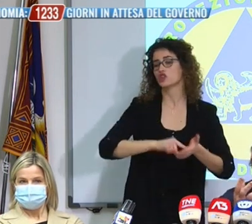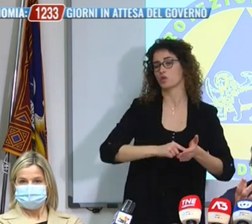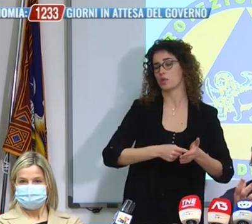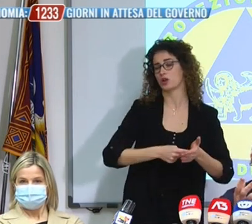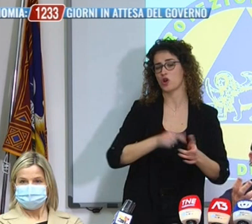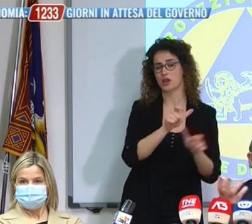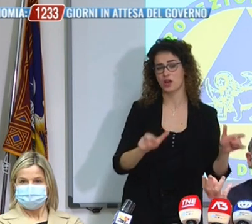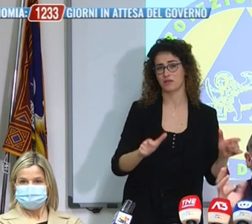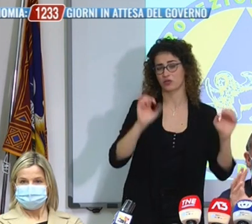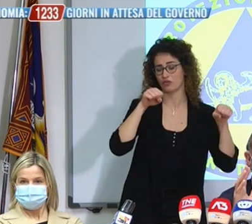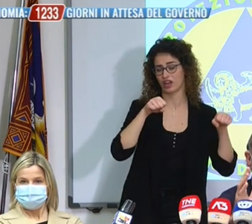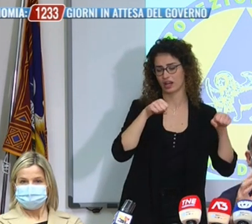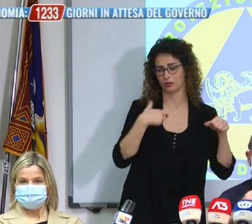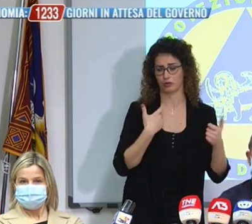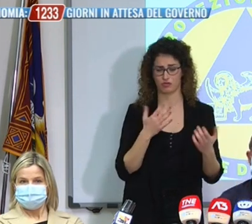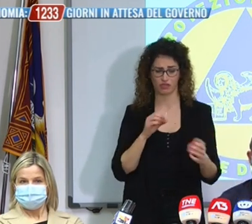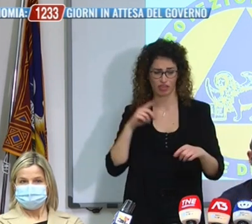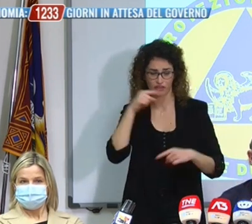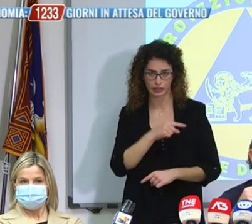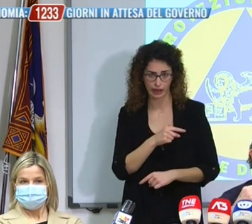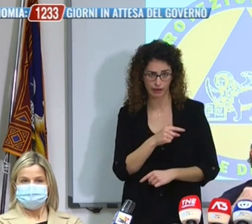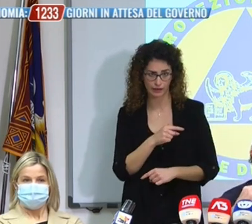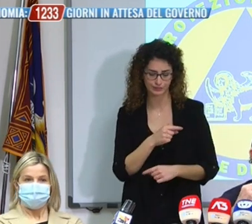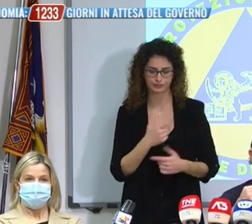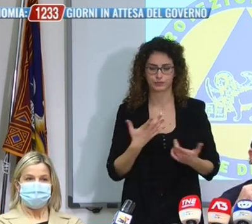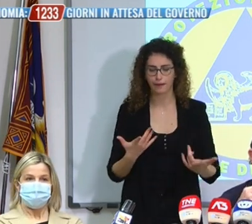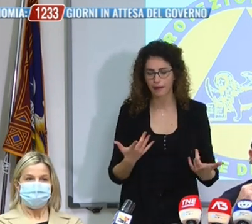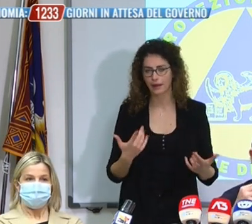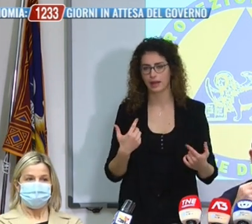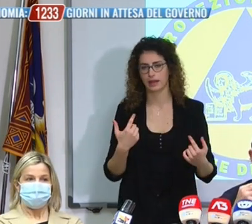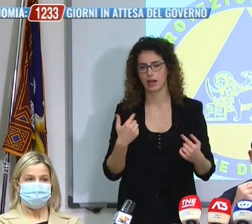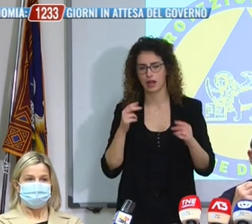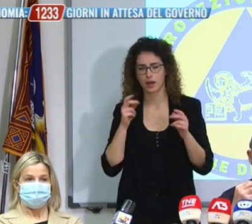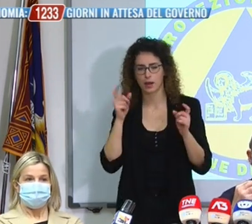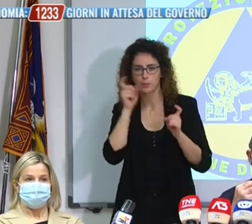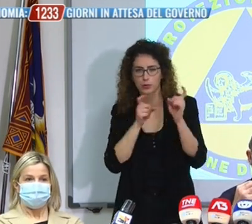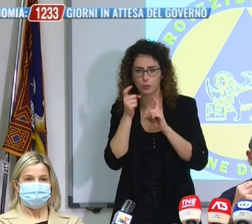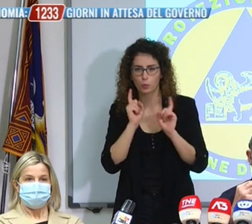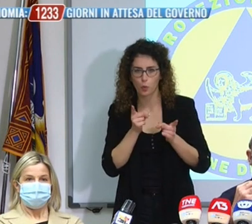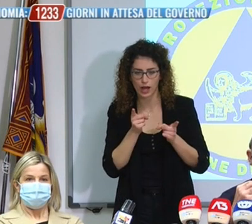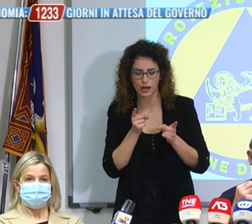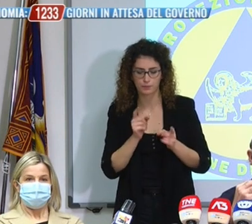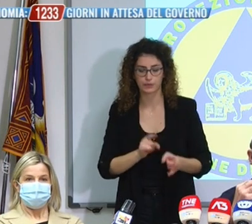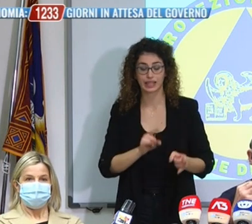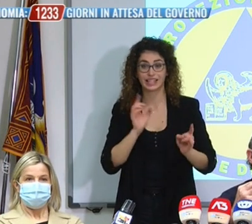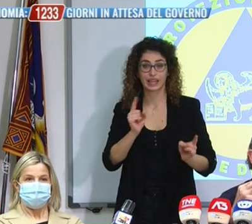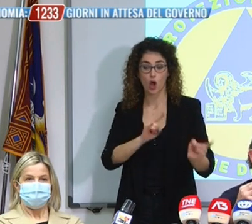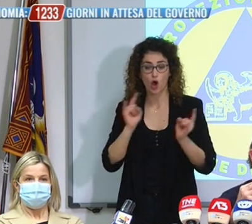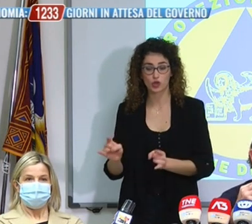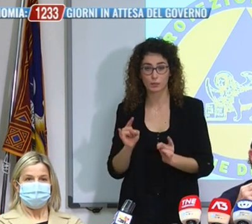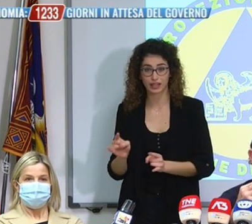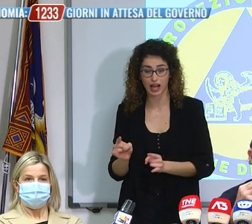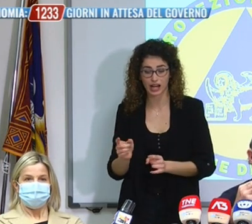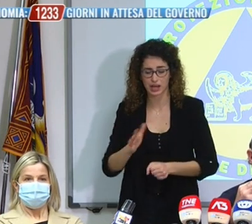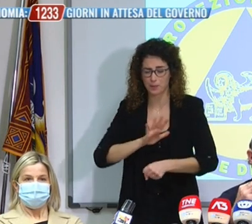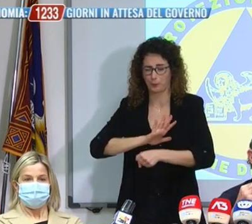per gestire questi numeri. Cioè, cari signori, la vera preoccupazione nostra è che se gli ospedali vanno in tilt, mettono in